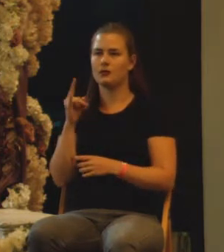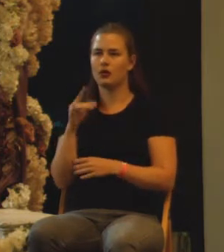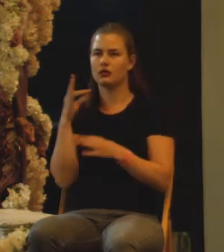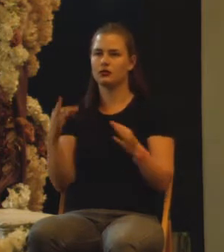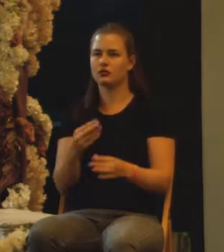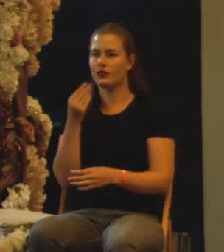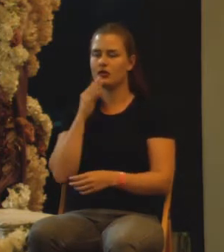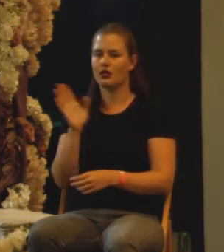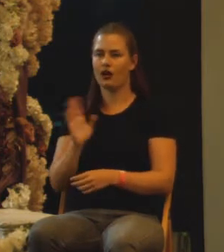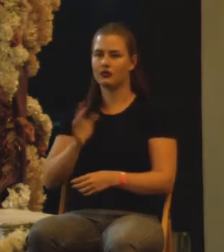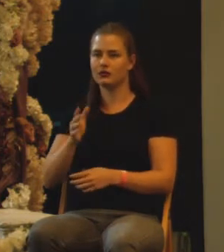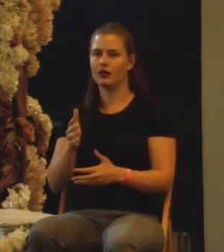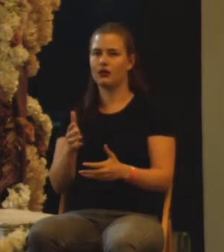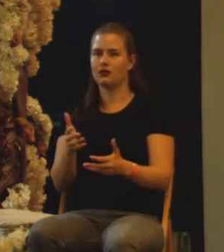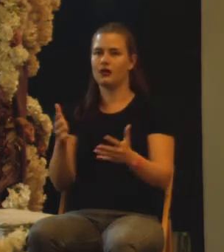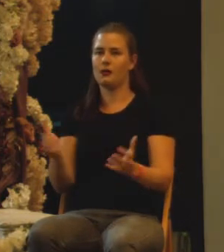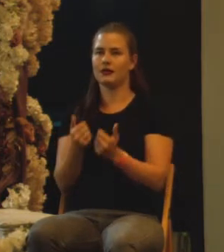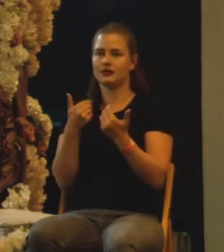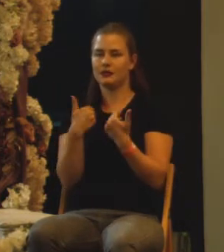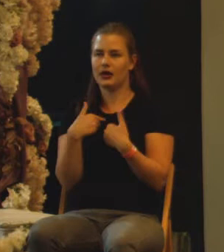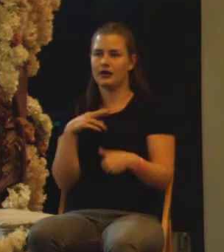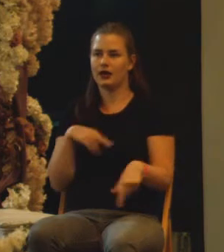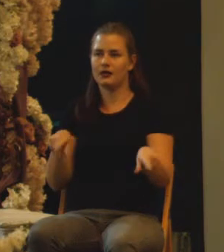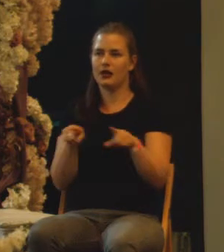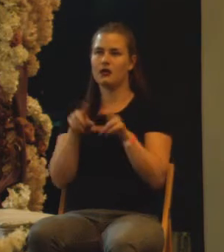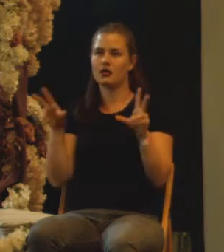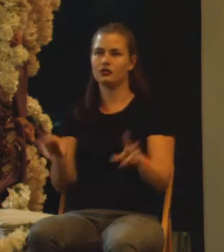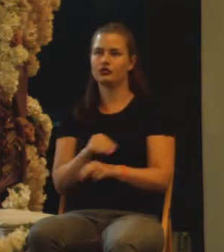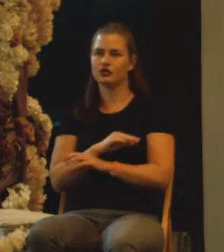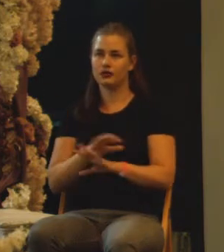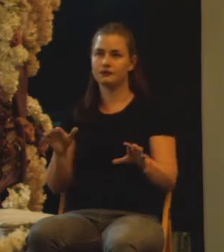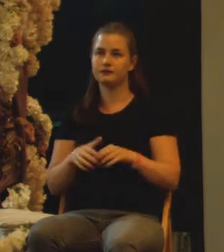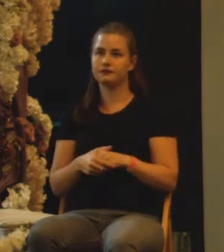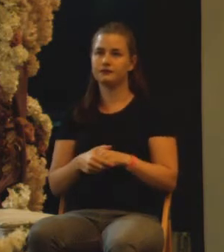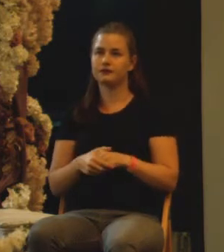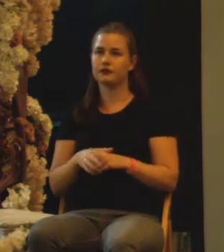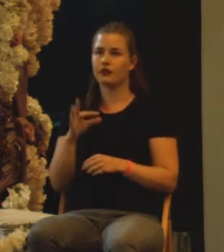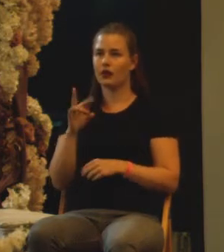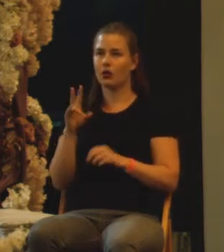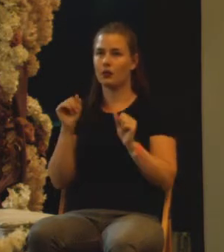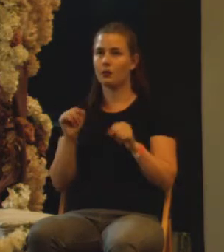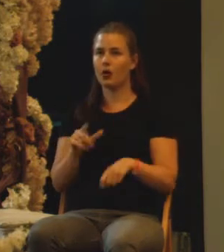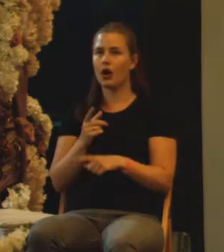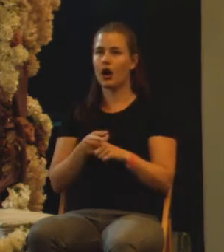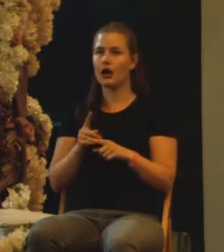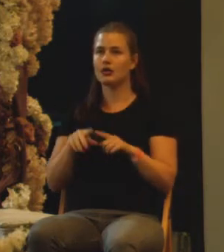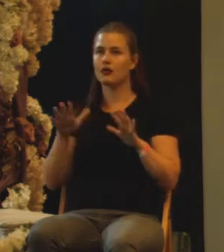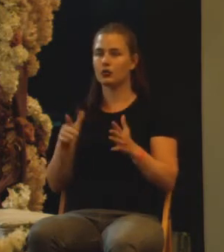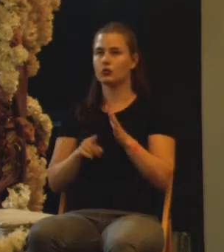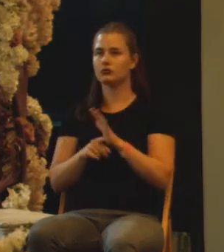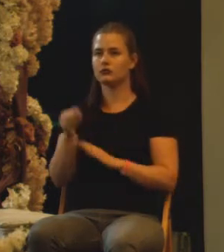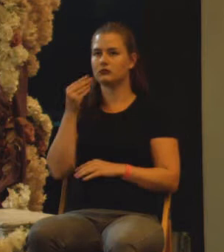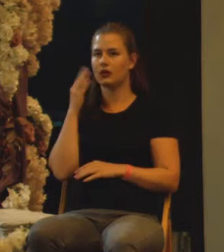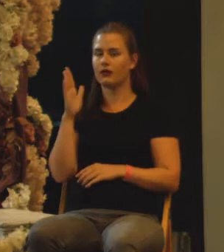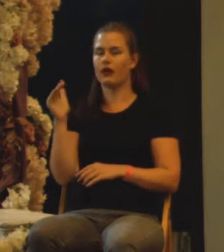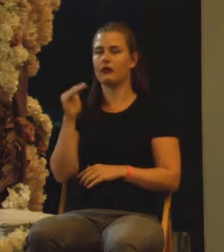не ест, спасите меня, я такая несчастная. Он может это вдруг заесть в